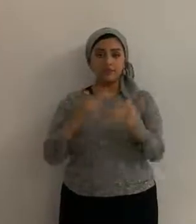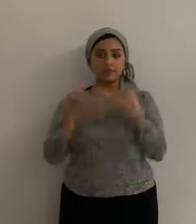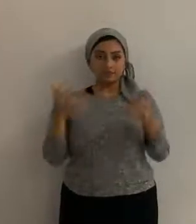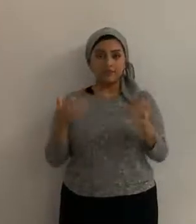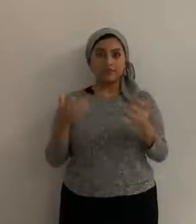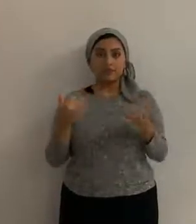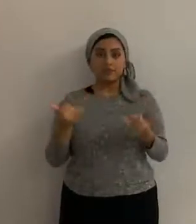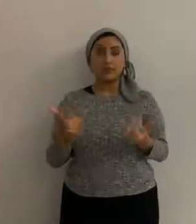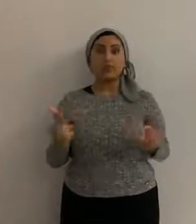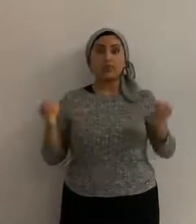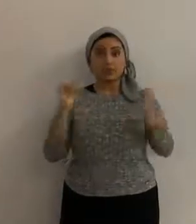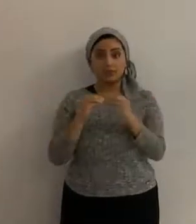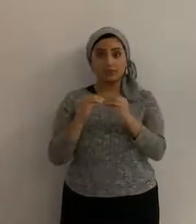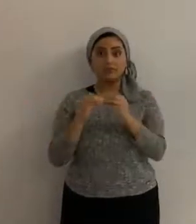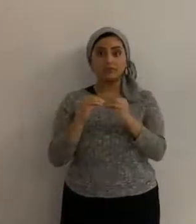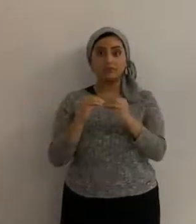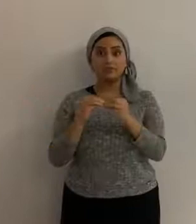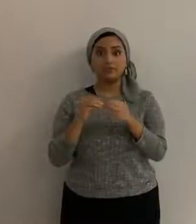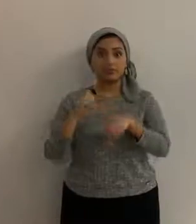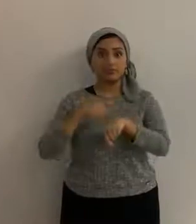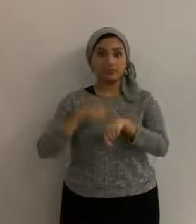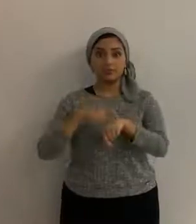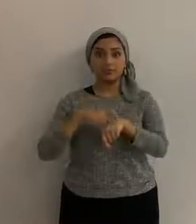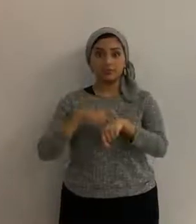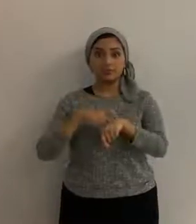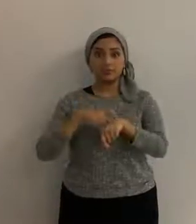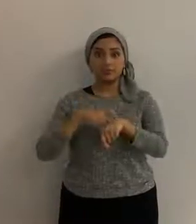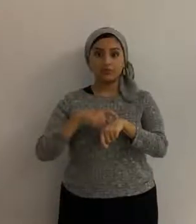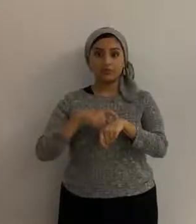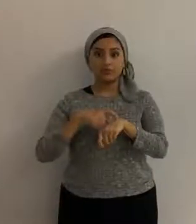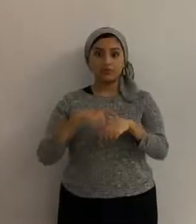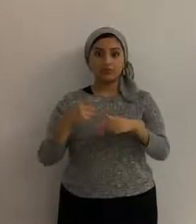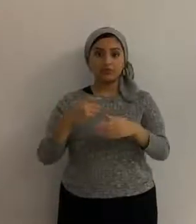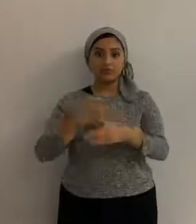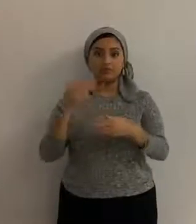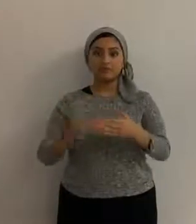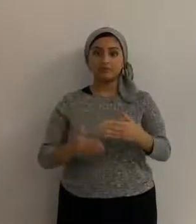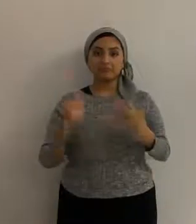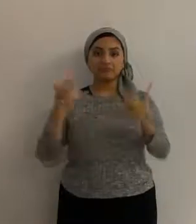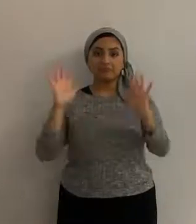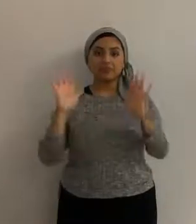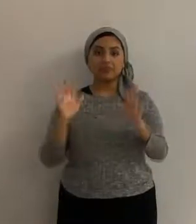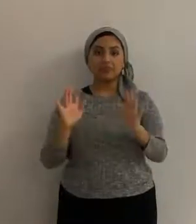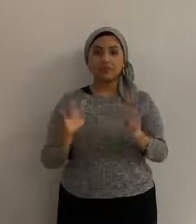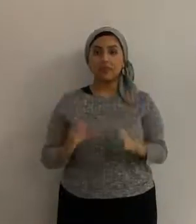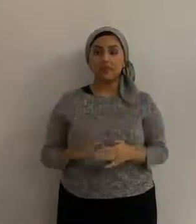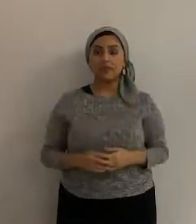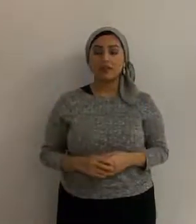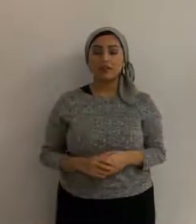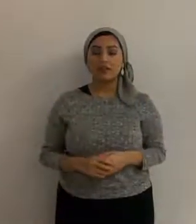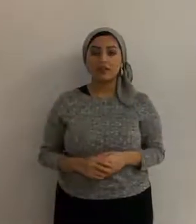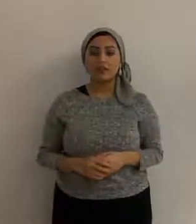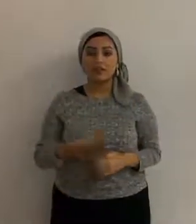ahora que los tiempos ya el tiempo se terminó prácticamente. Y